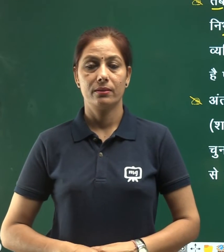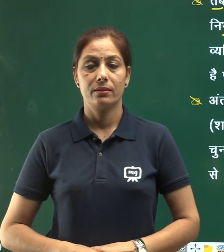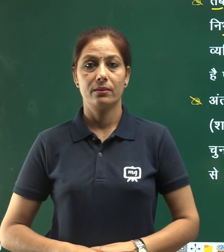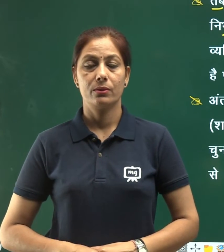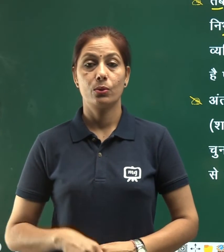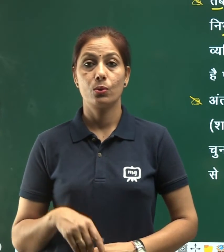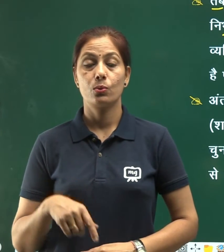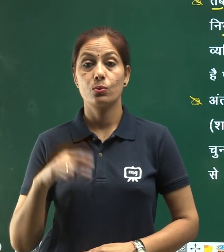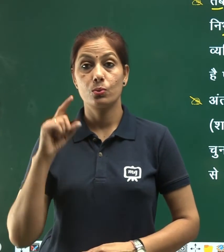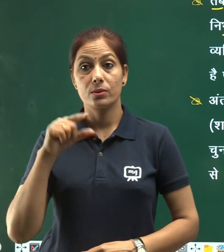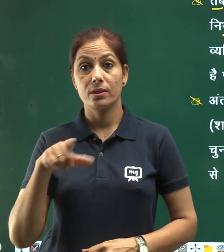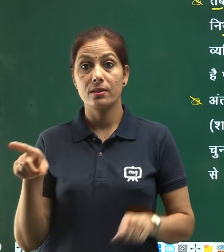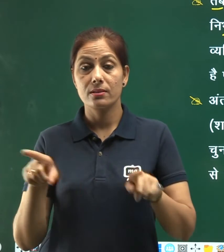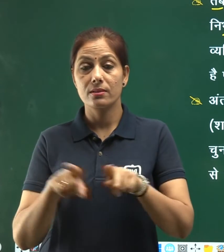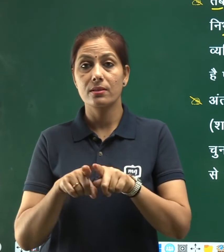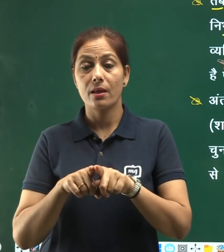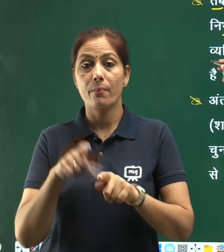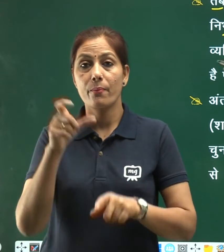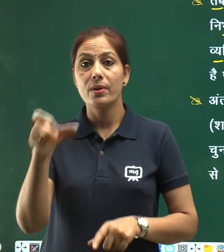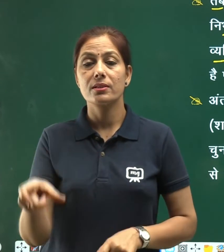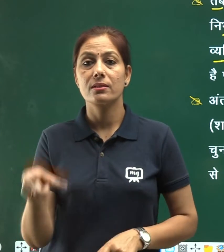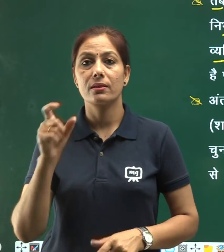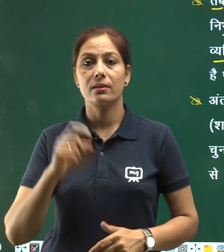उसी के जैसे व्यक्ति की